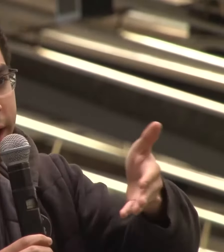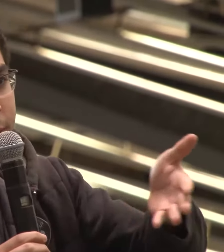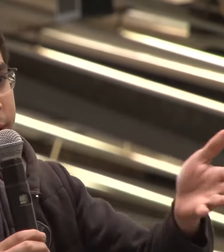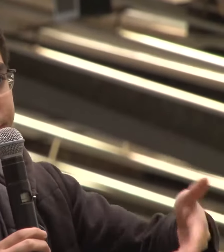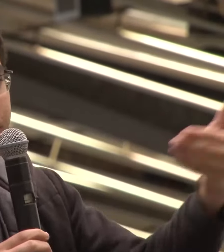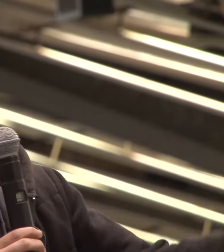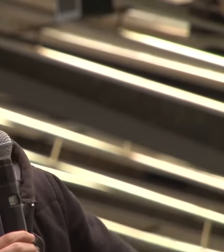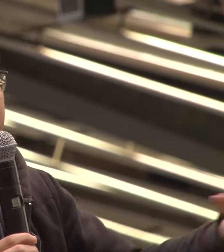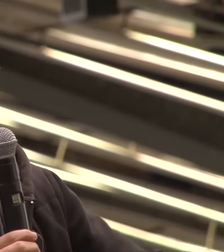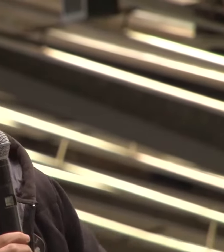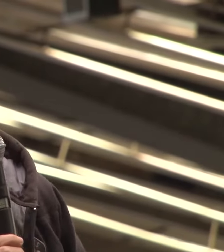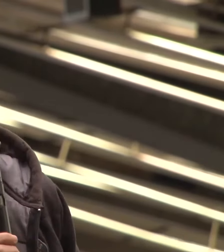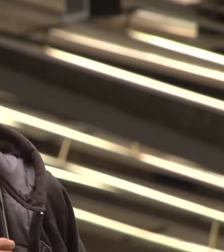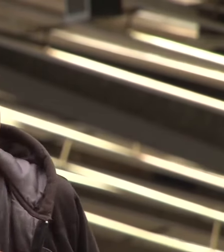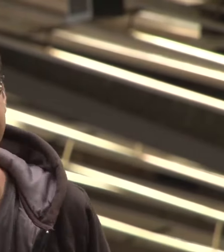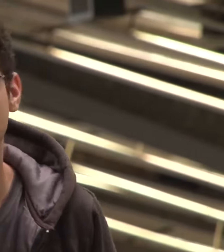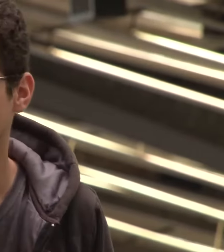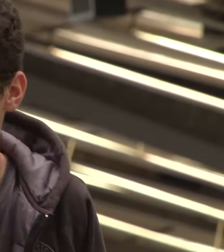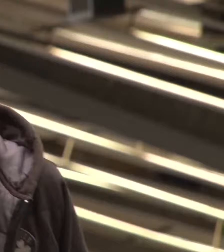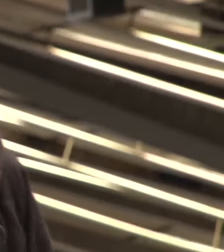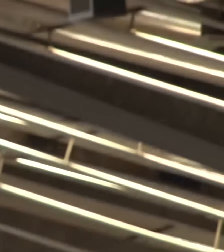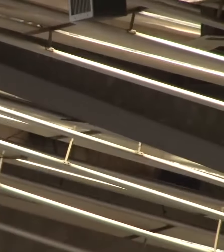a Cena, os documentários.